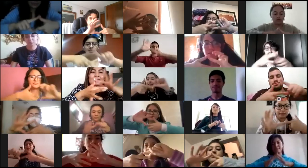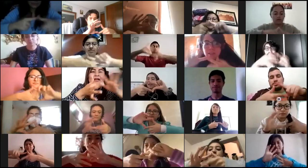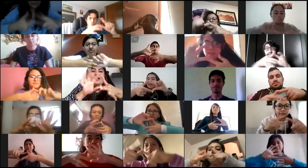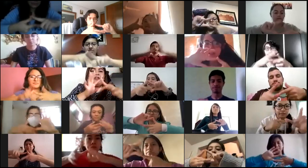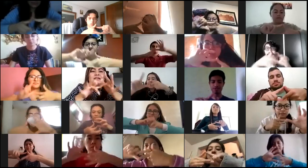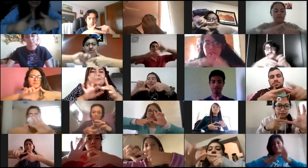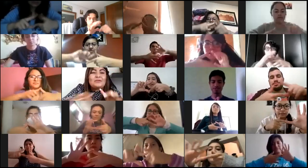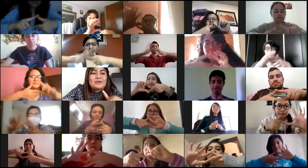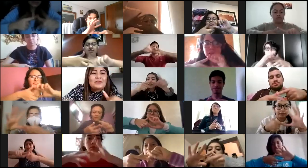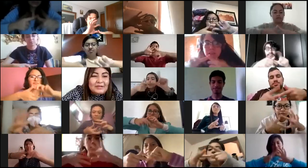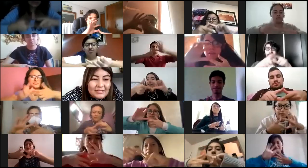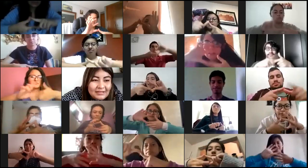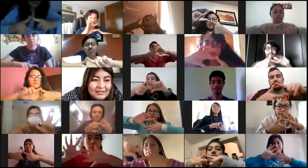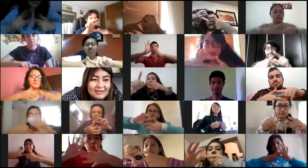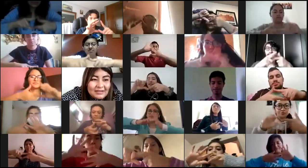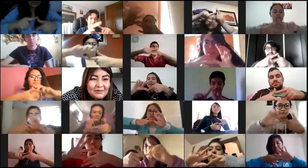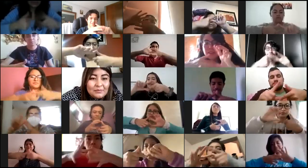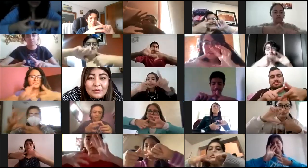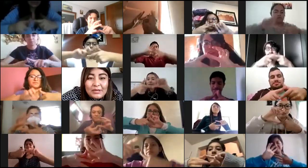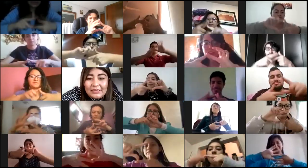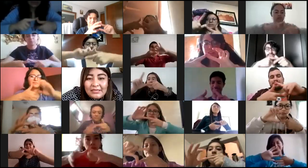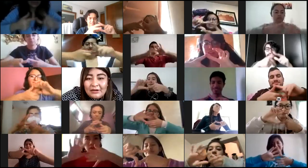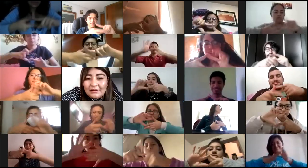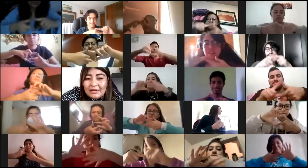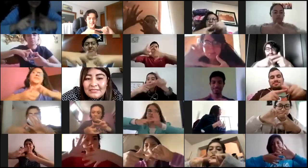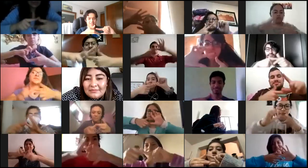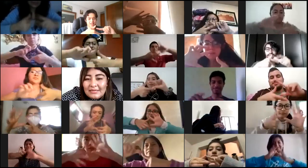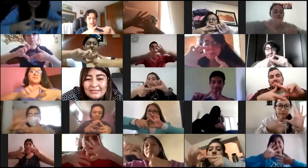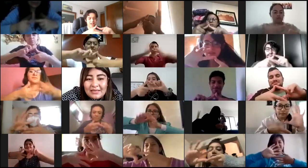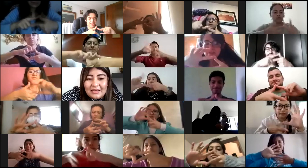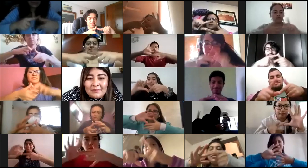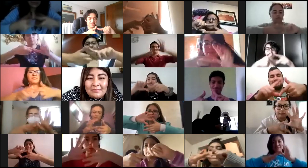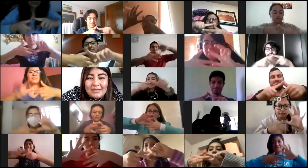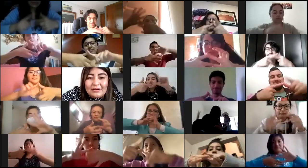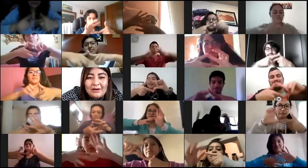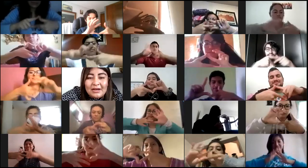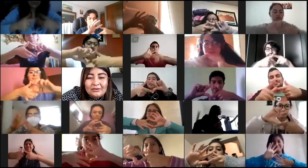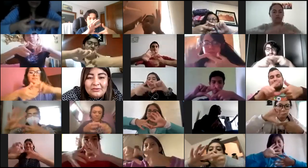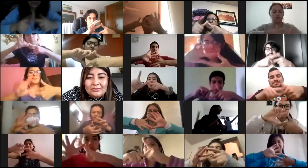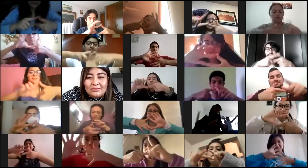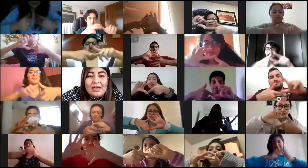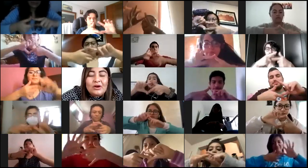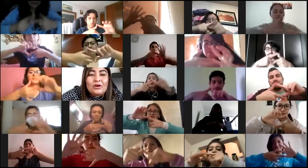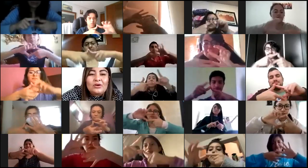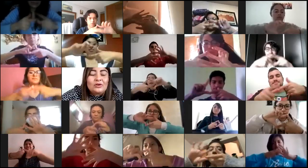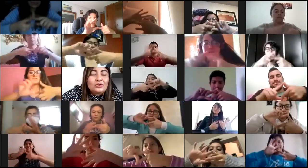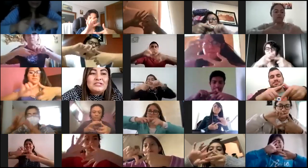Lo más rápido que puedan. Voy a quitarlo para ver a las demás, pero háganlo todos. ¡Ojo! No se